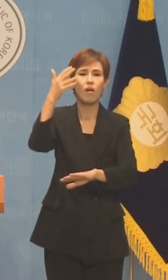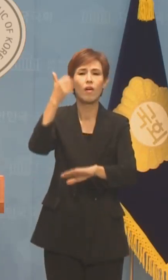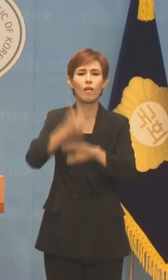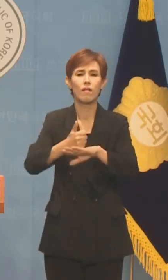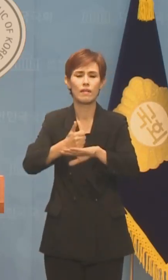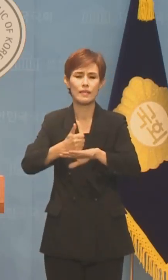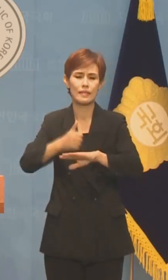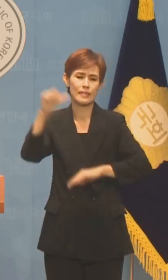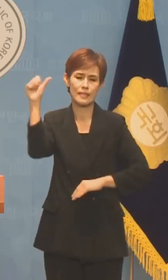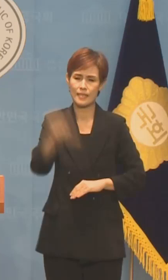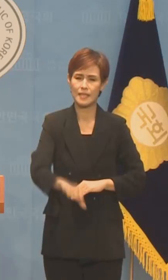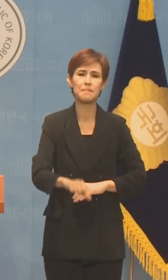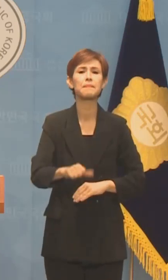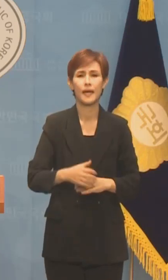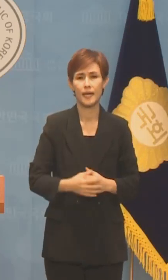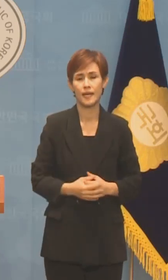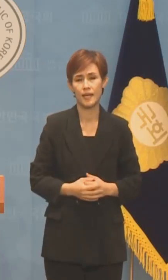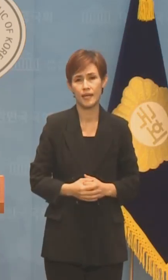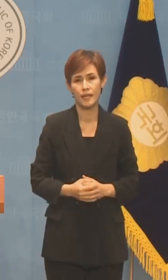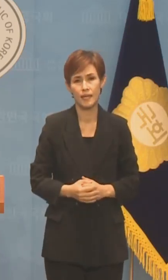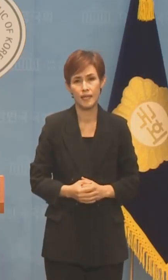결국 완벽히 패배했습니다.